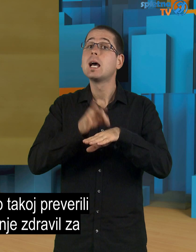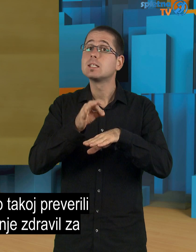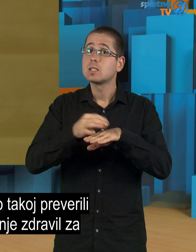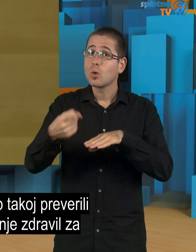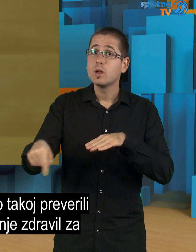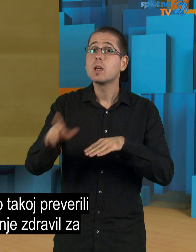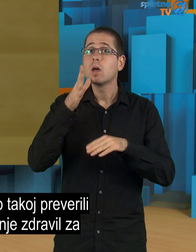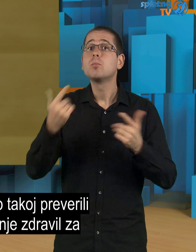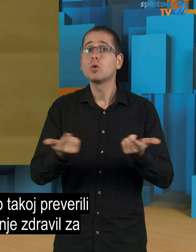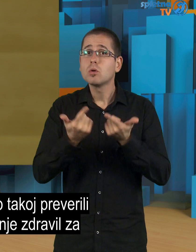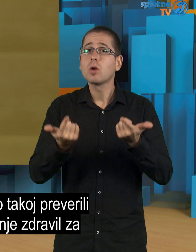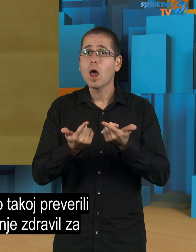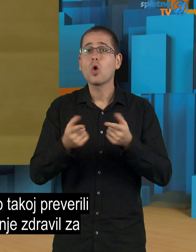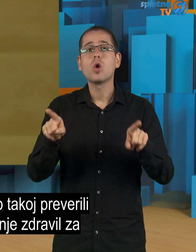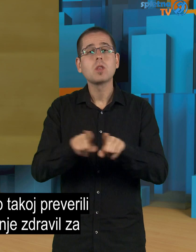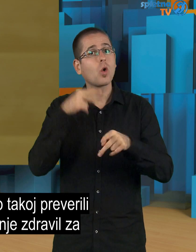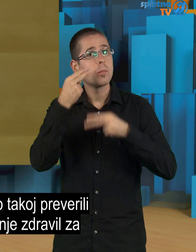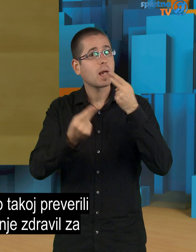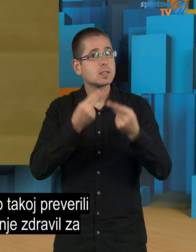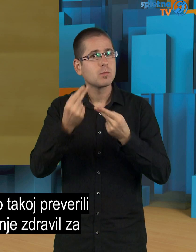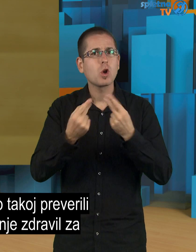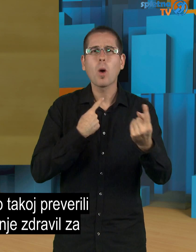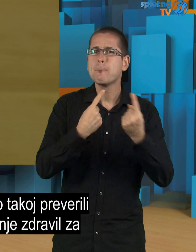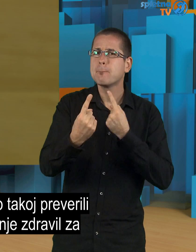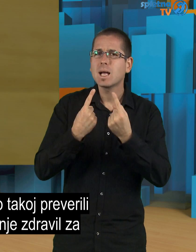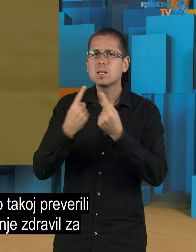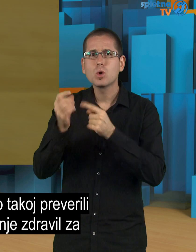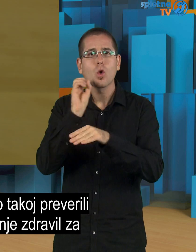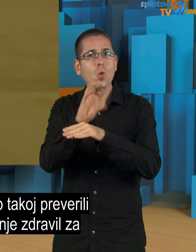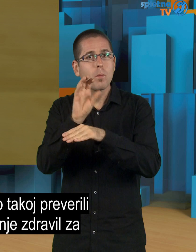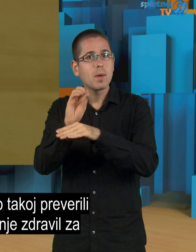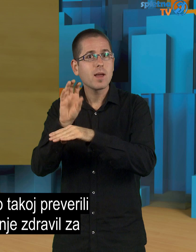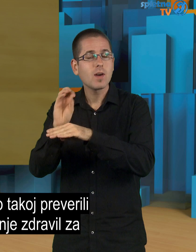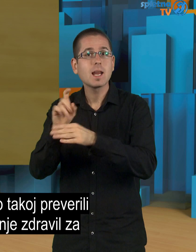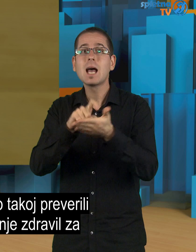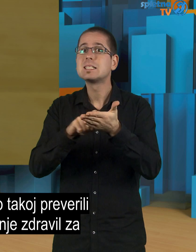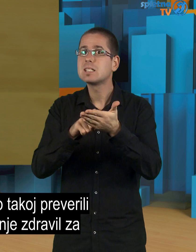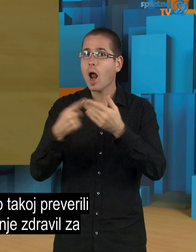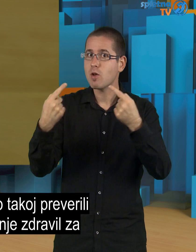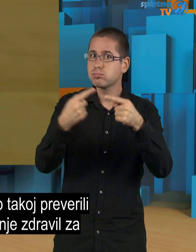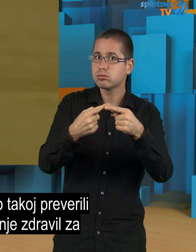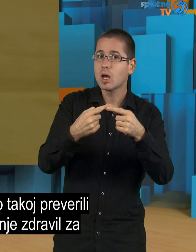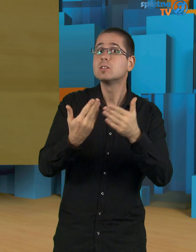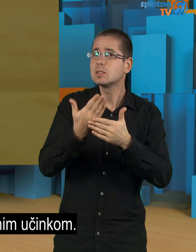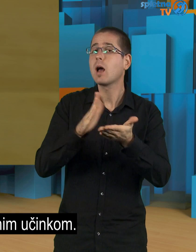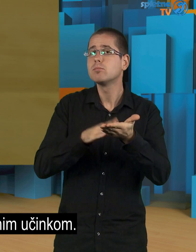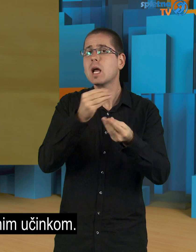Zdravniki bodo lahko takoj preverili medsebojno vplivanje zdravil za izogibanje neželenim učinkom.